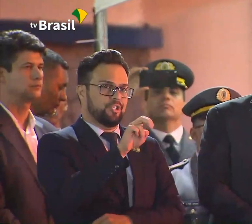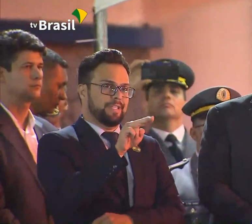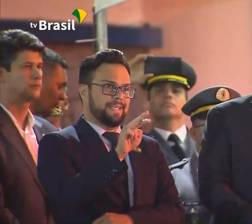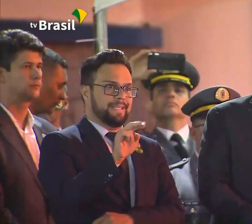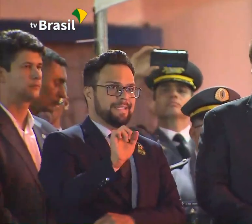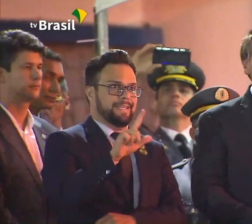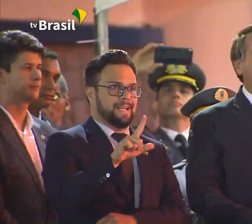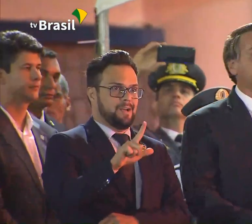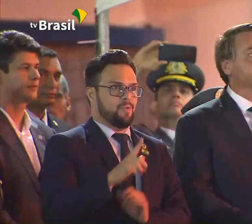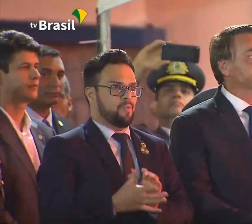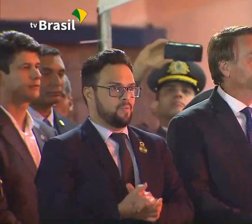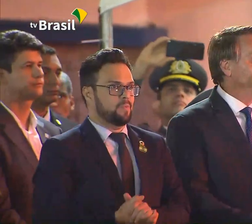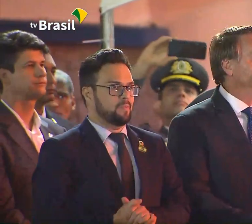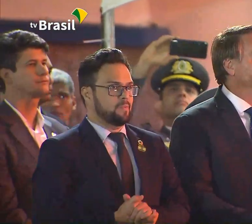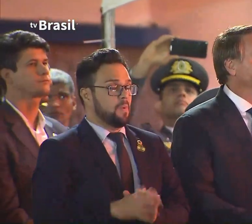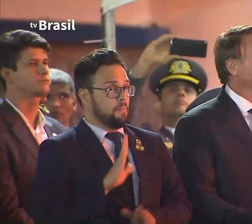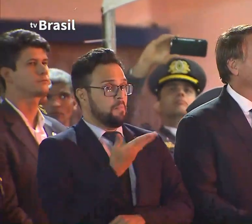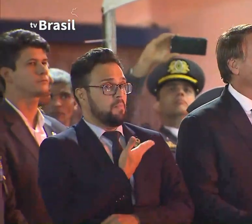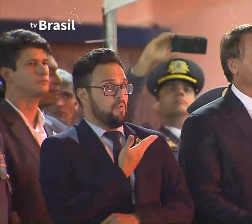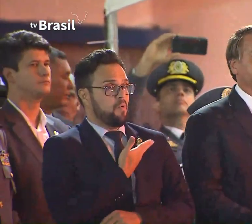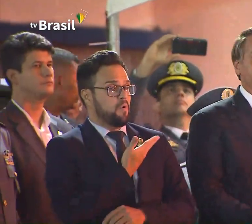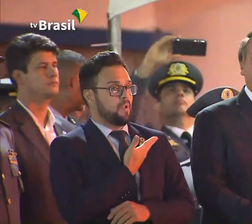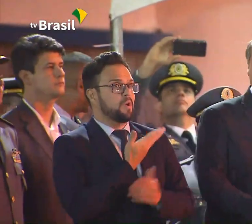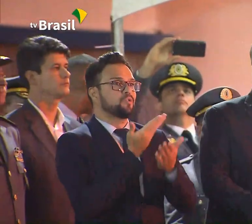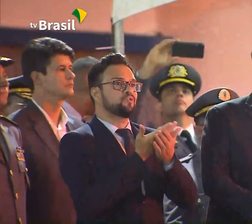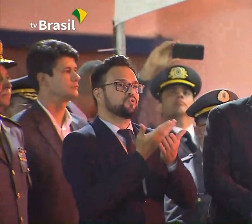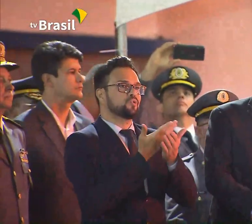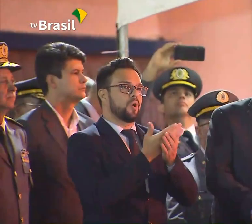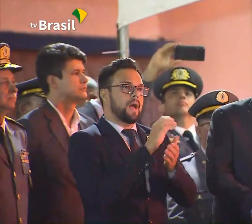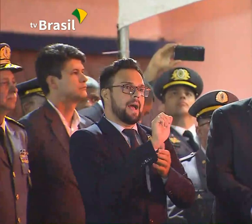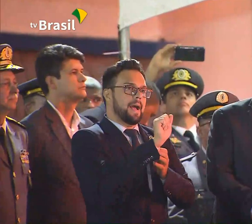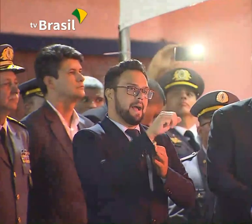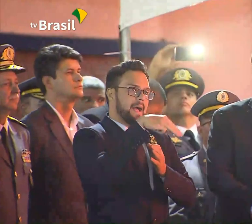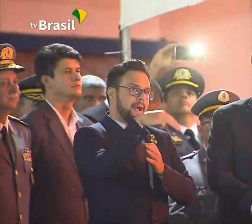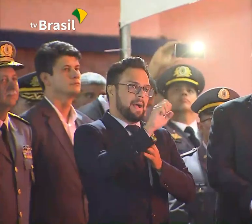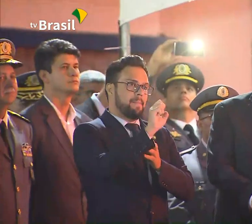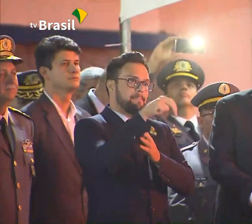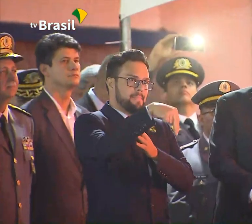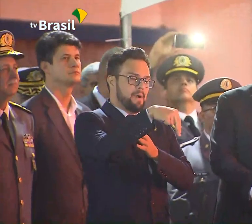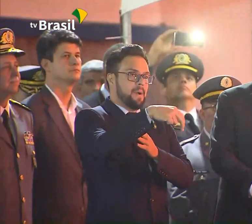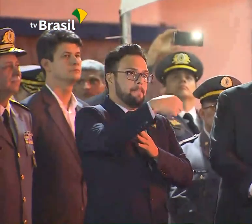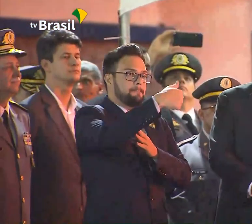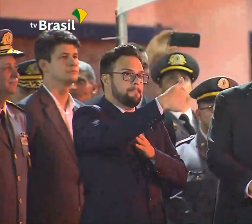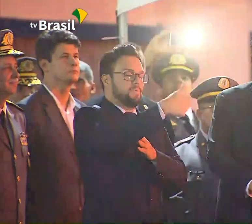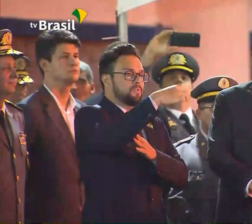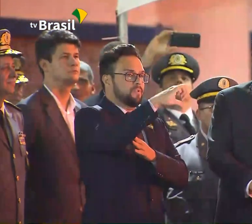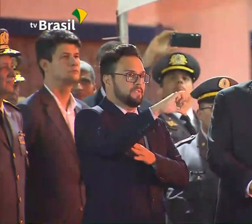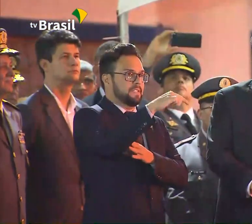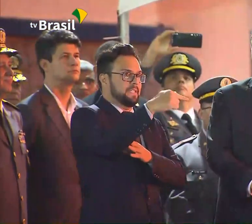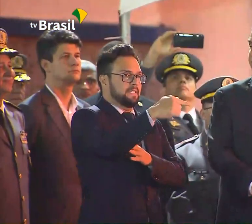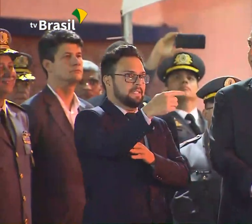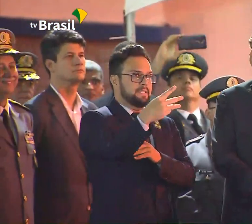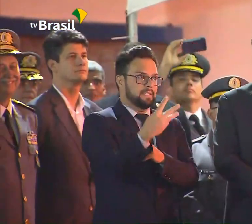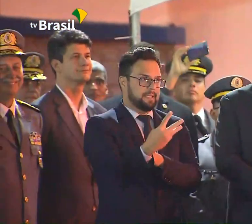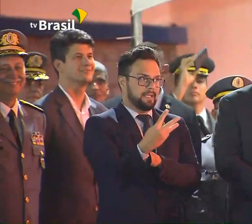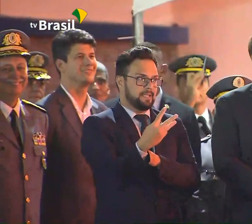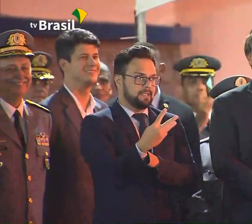meu colega de Escola Preparatória de Cadetes do Exército, nos idos 1973, o tempo voa,